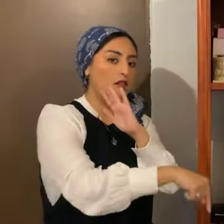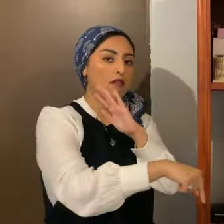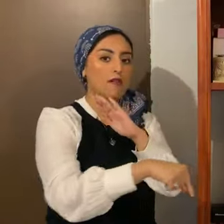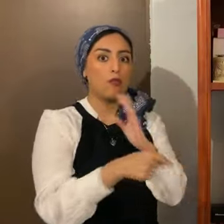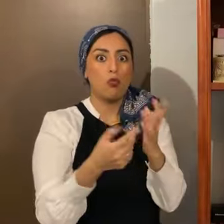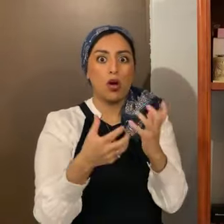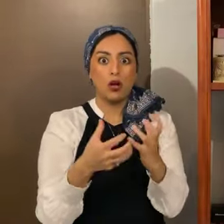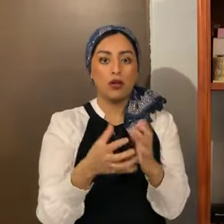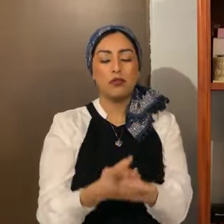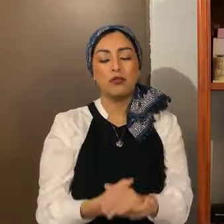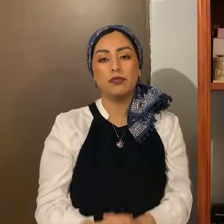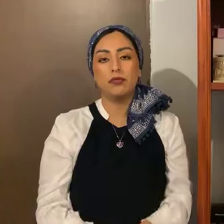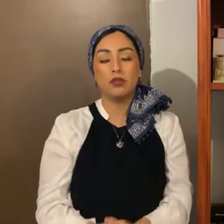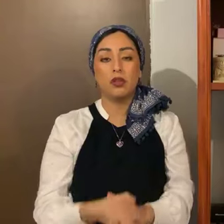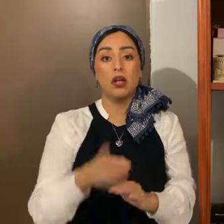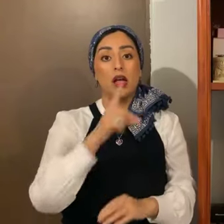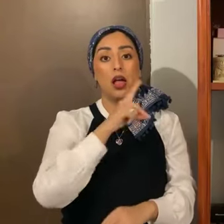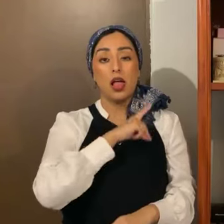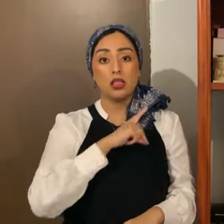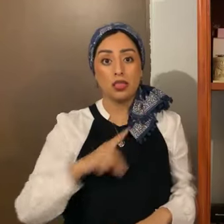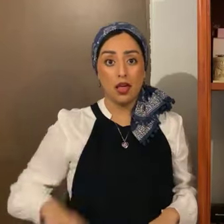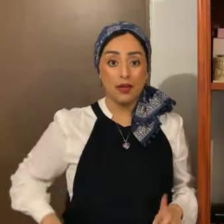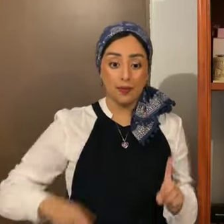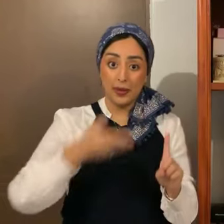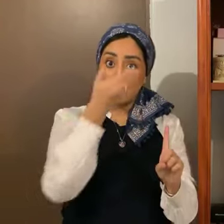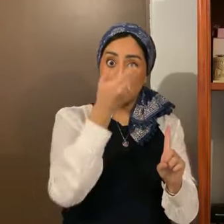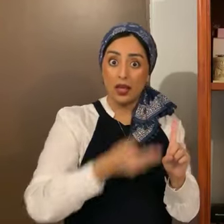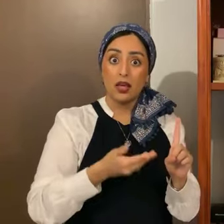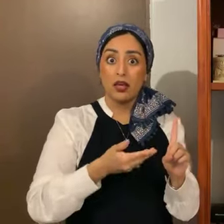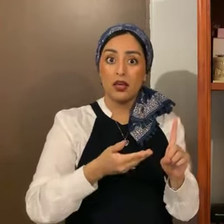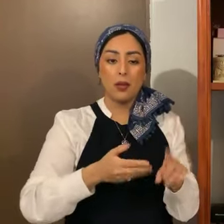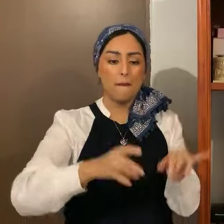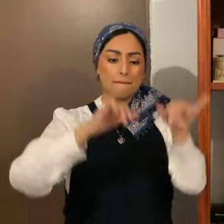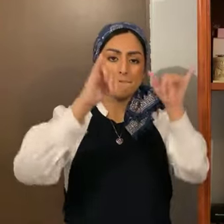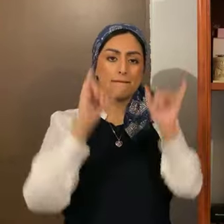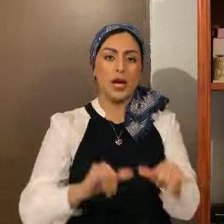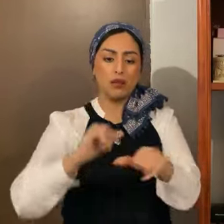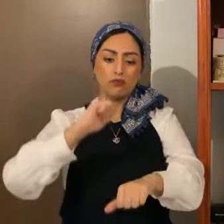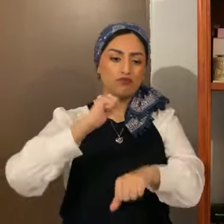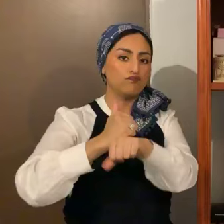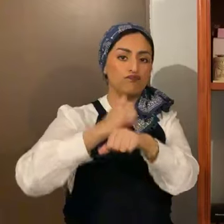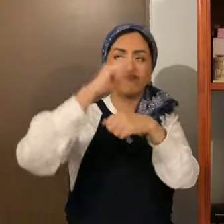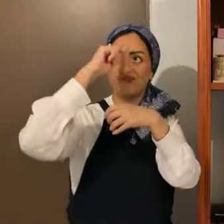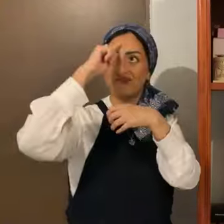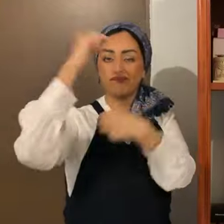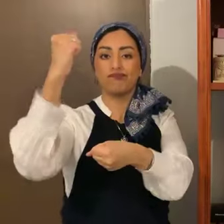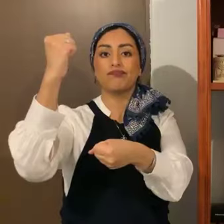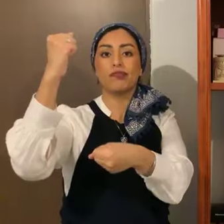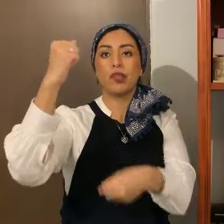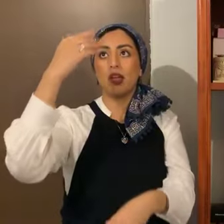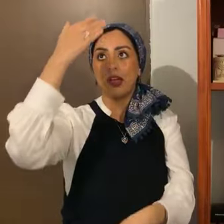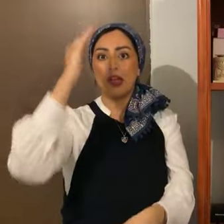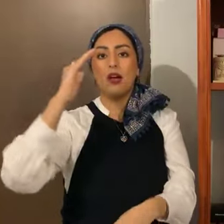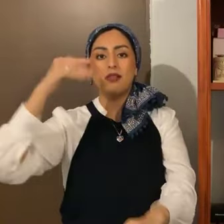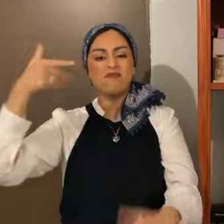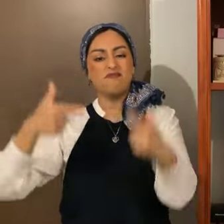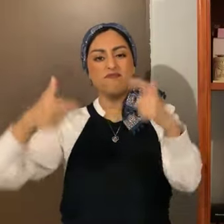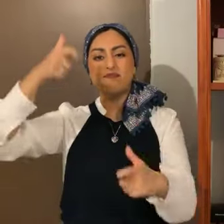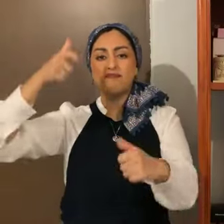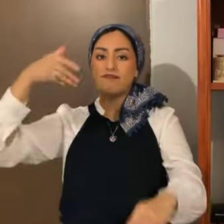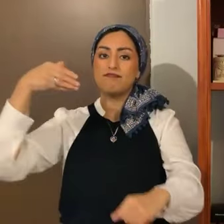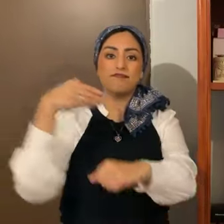asesinarlo, el rey David confiaba plenamente en el poder